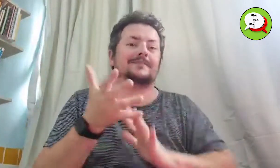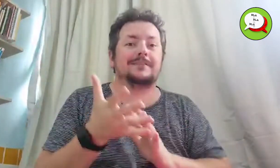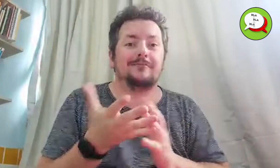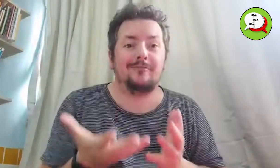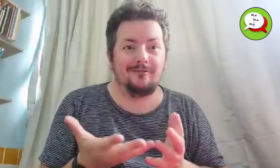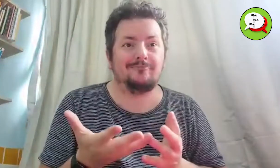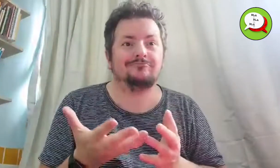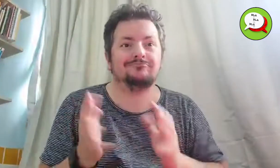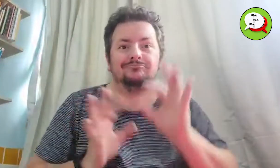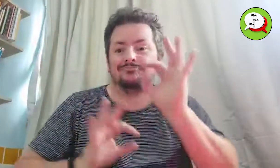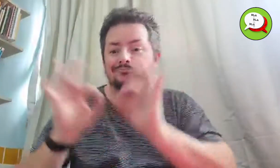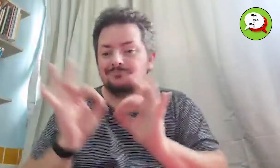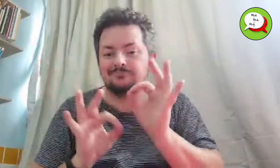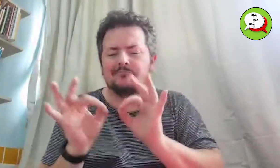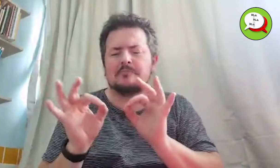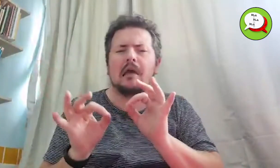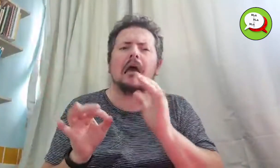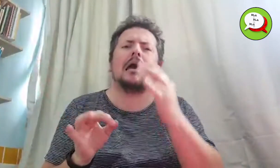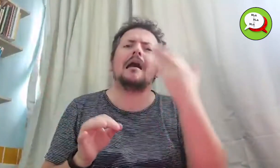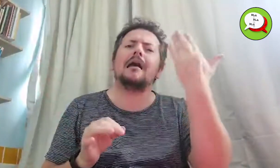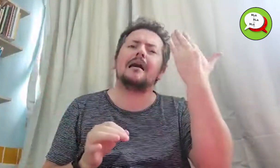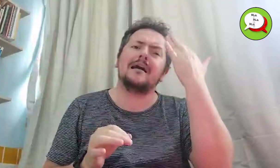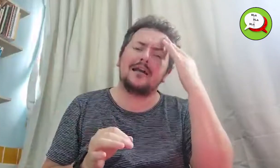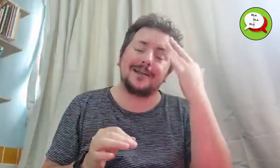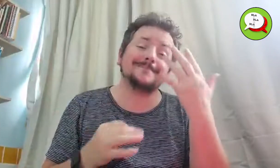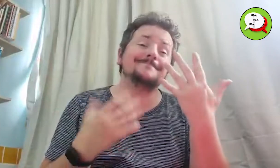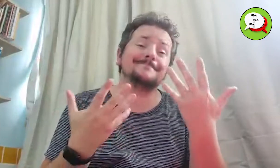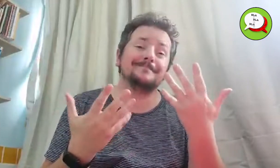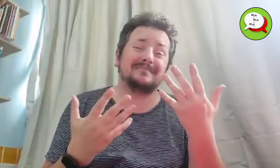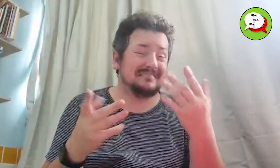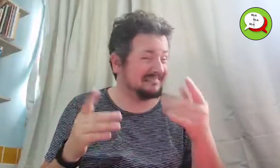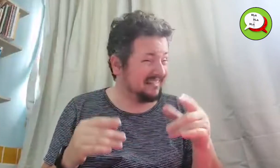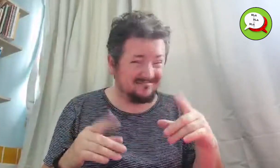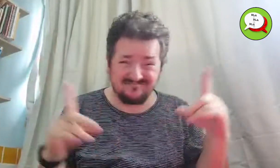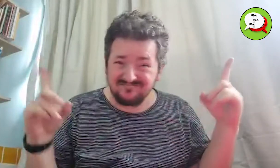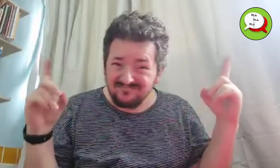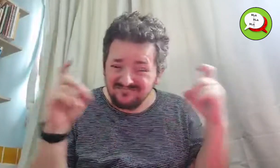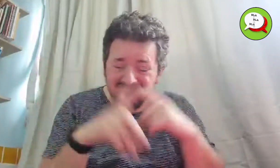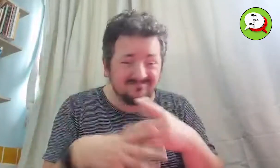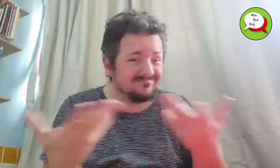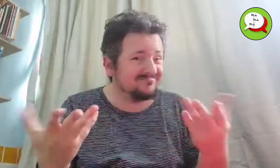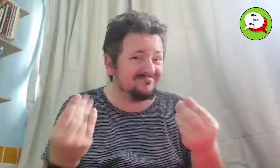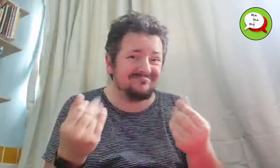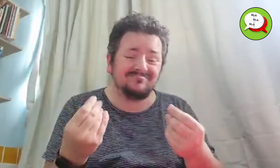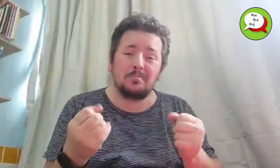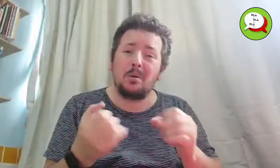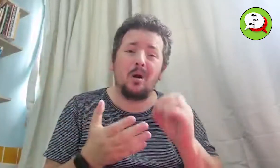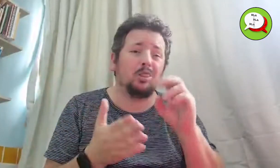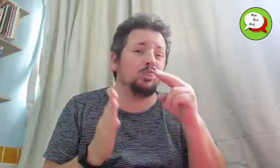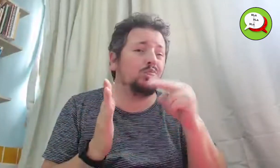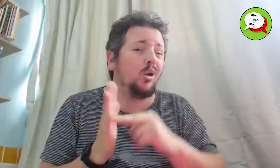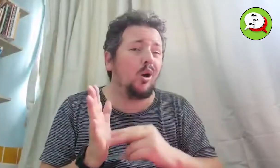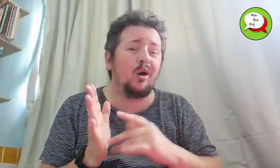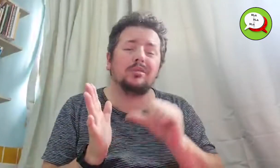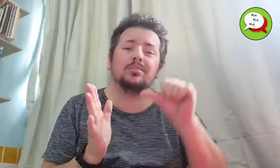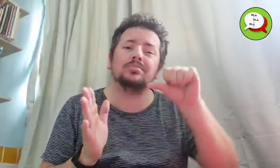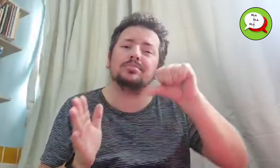do planejamento, elas não acontecem sempre. Então, é muito difícil, as notas dos alunos surdos são sempre